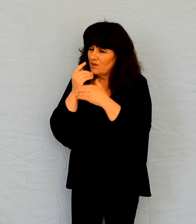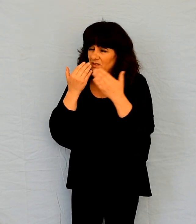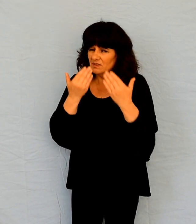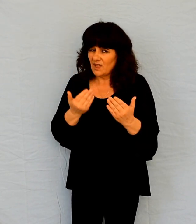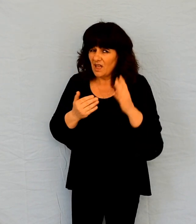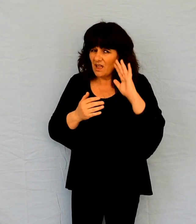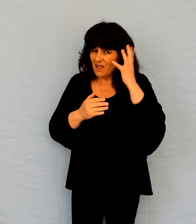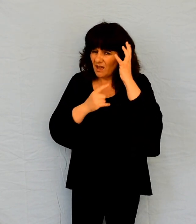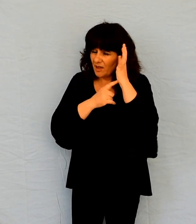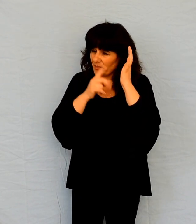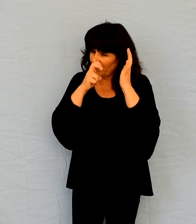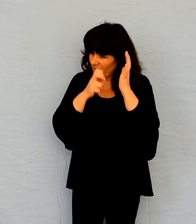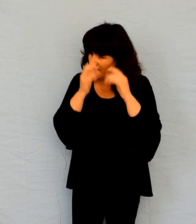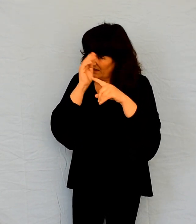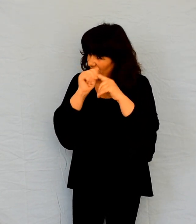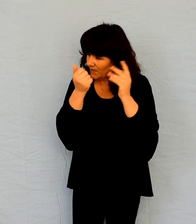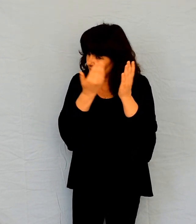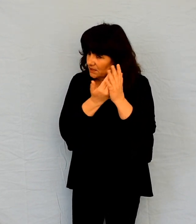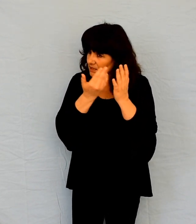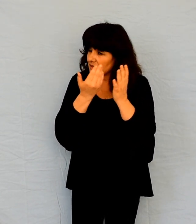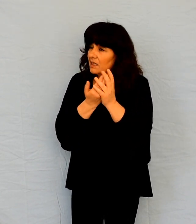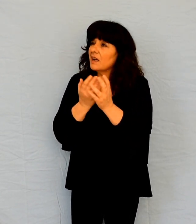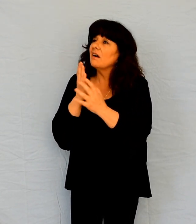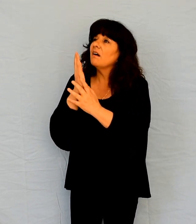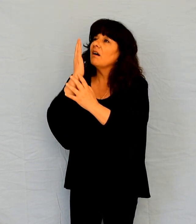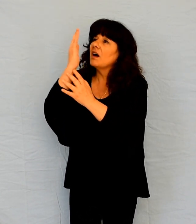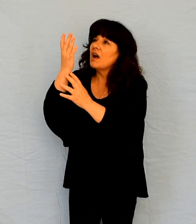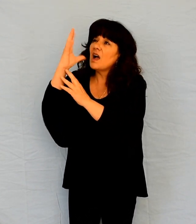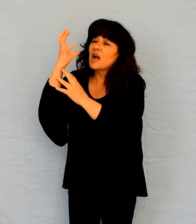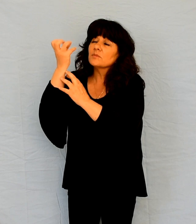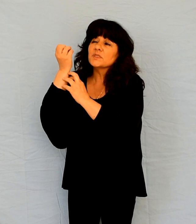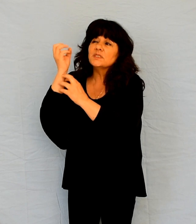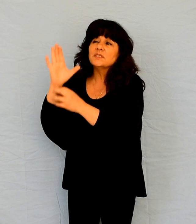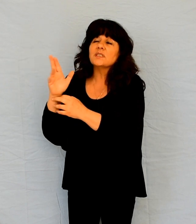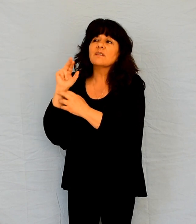vert, que deviendra l'arbre sec ?